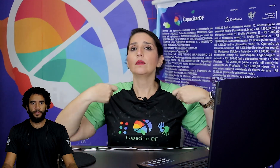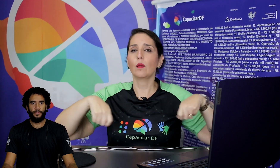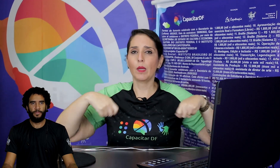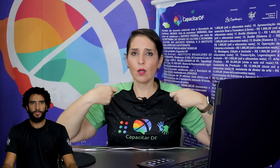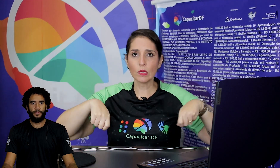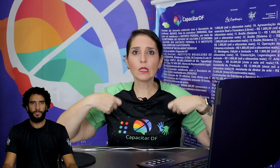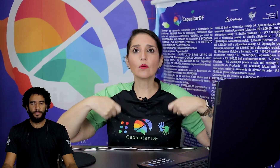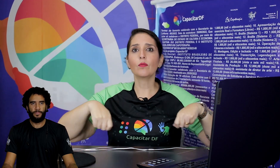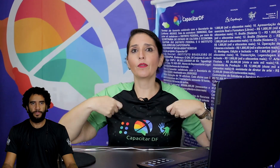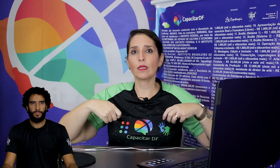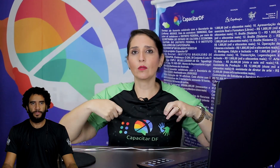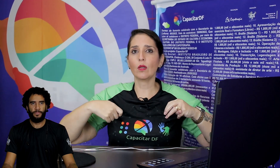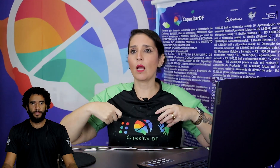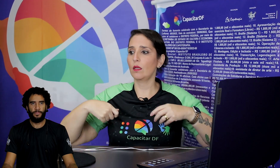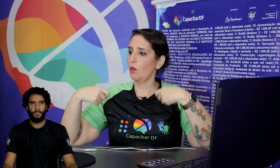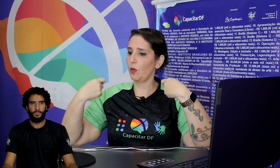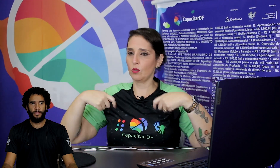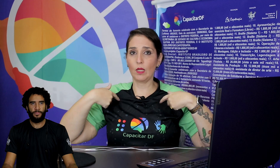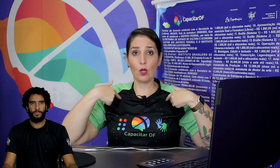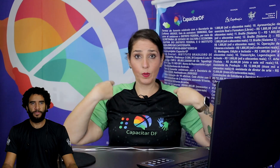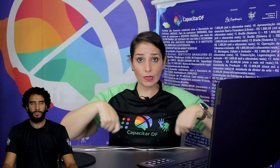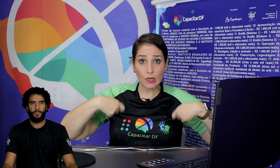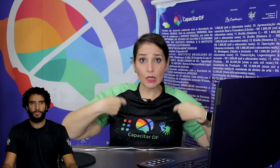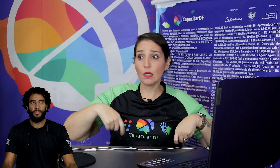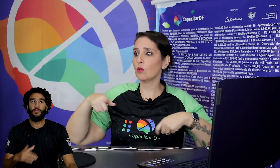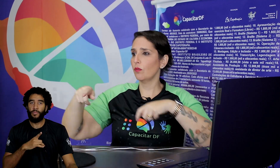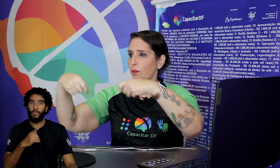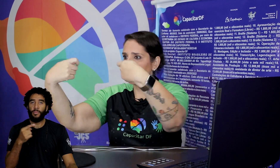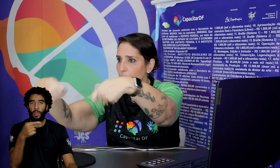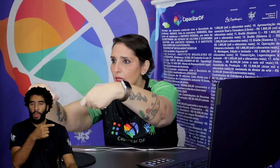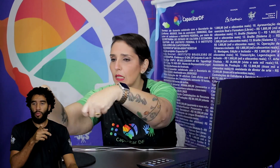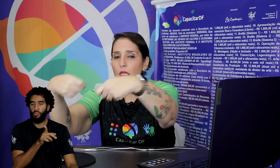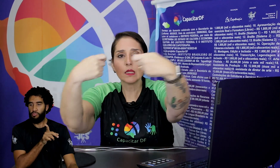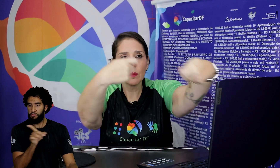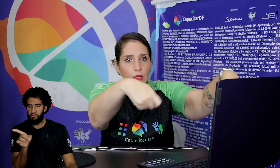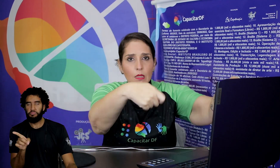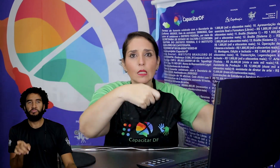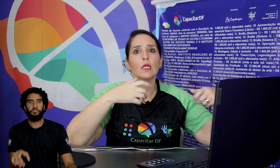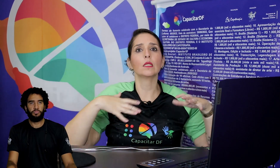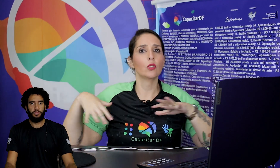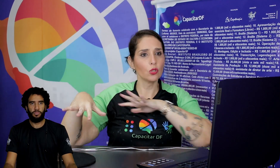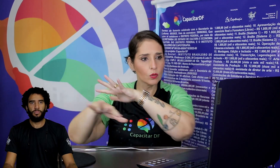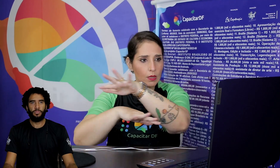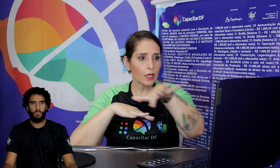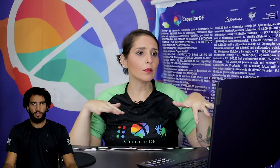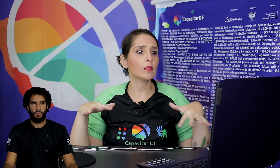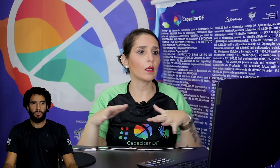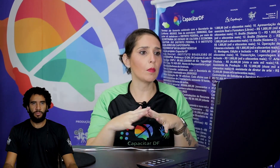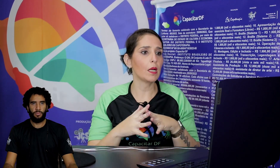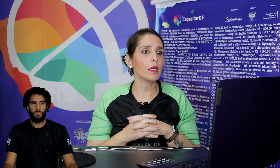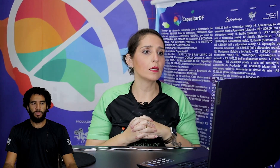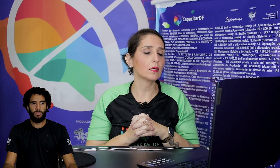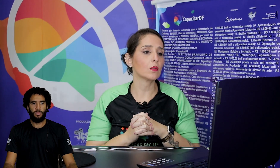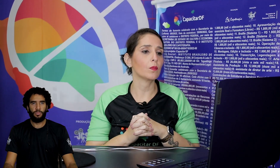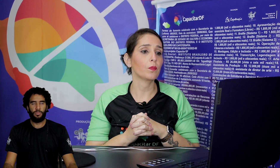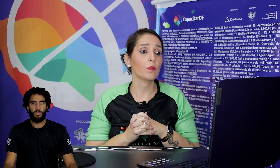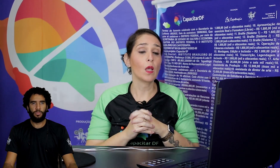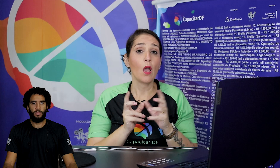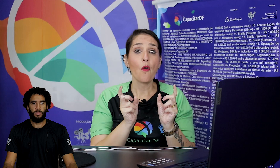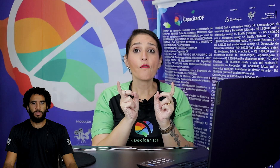Precisar. Também consigo flexionar, então eu preciso, precisa, a gente consegue trabalhar